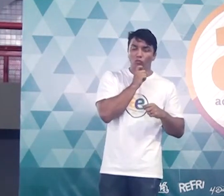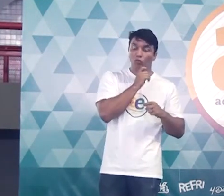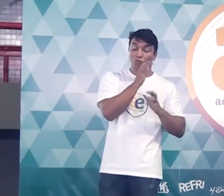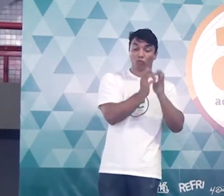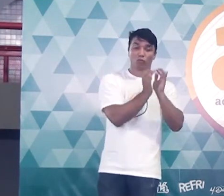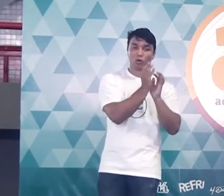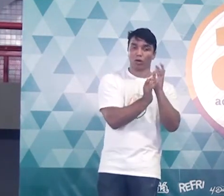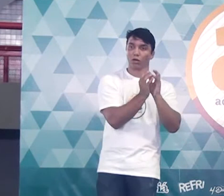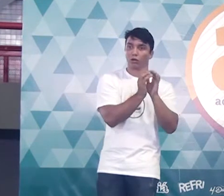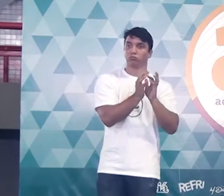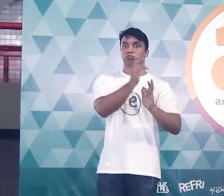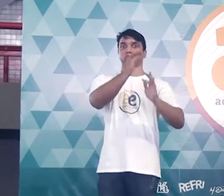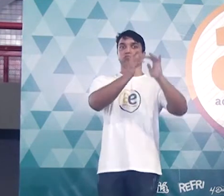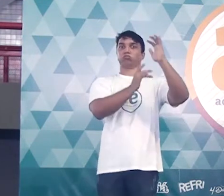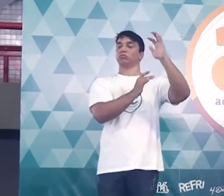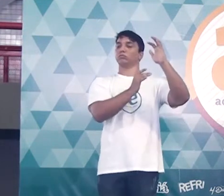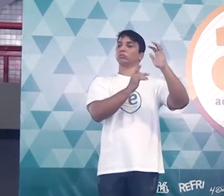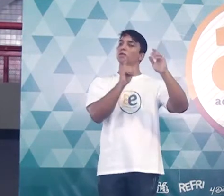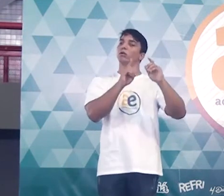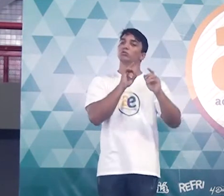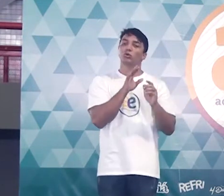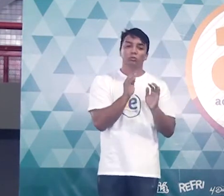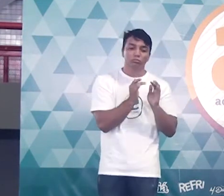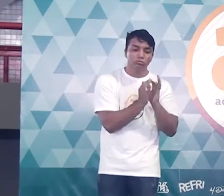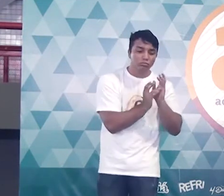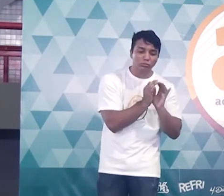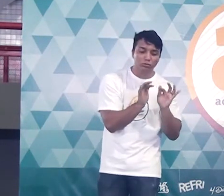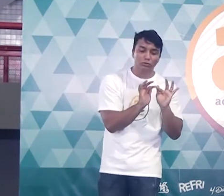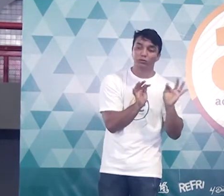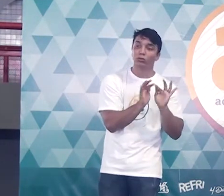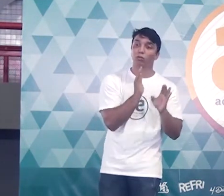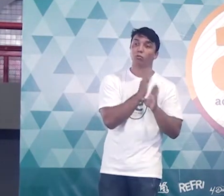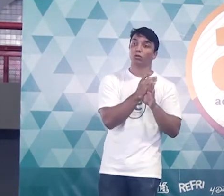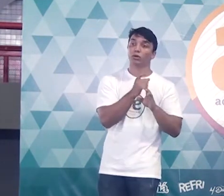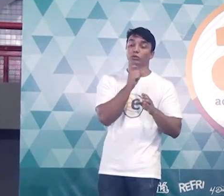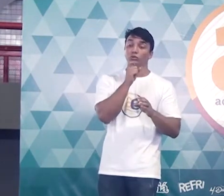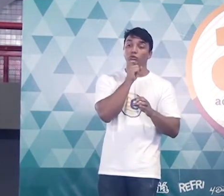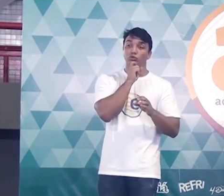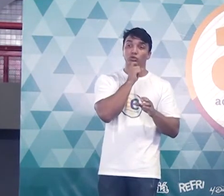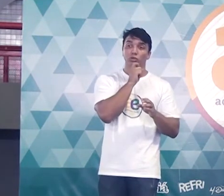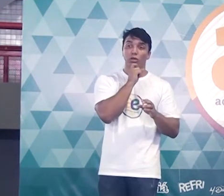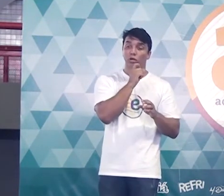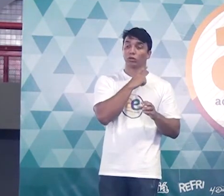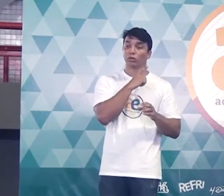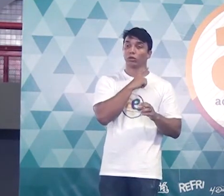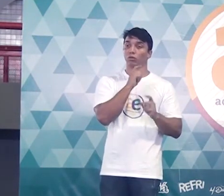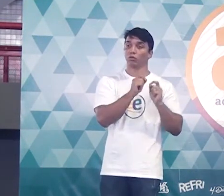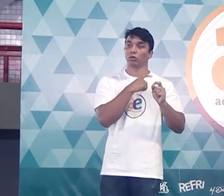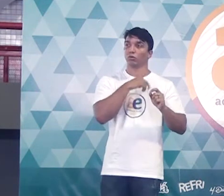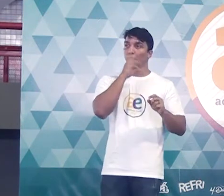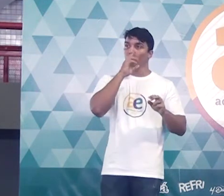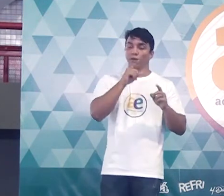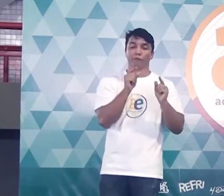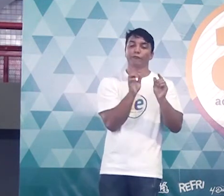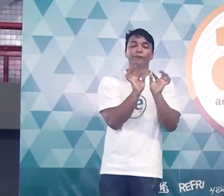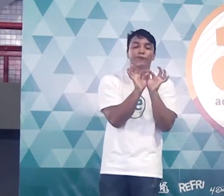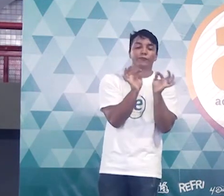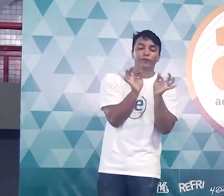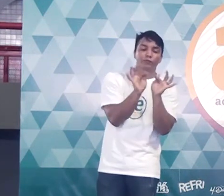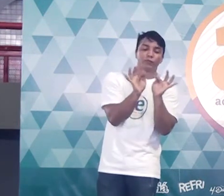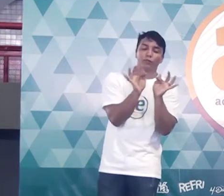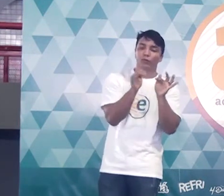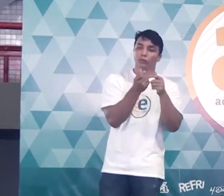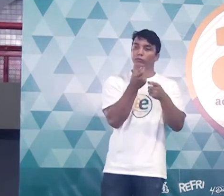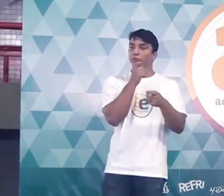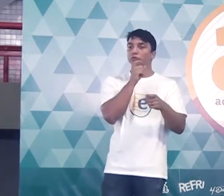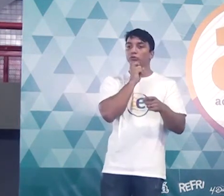uma fogueira grande, né? É só para esquentar, porque o gelo, ele não vai colocar uma camada fina de gelo. Os